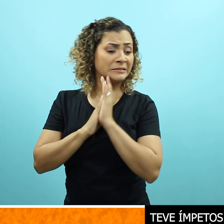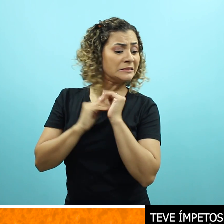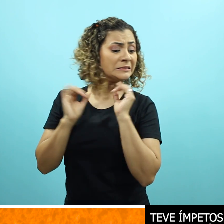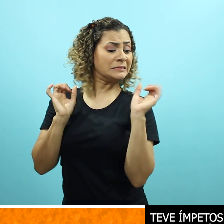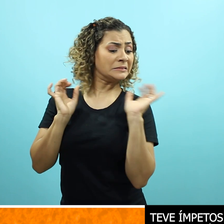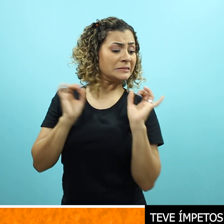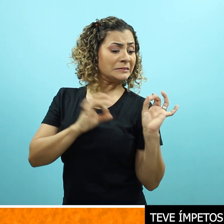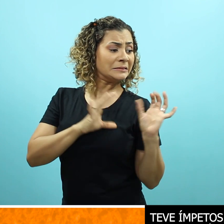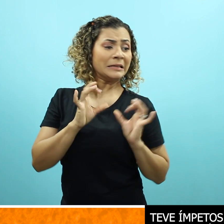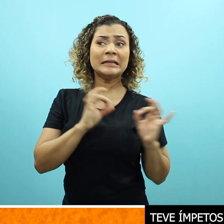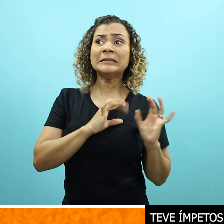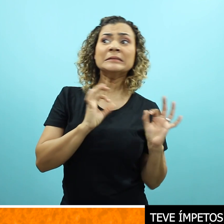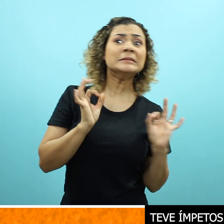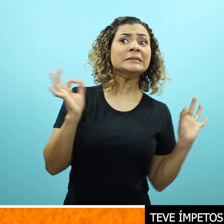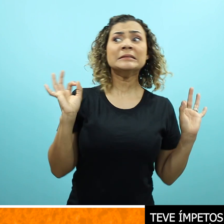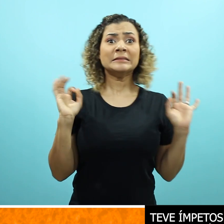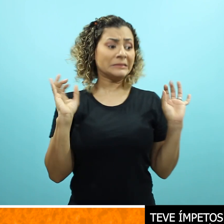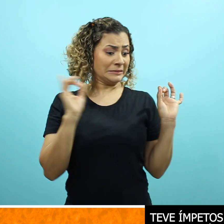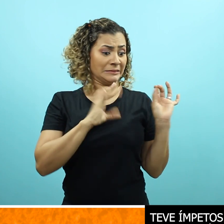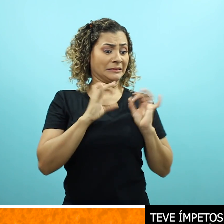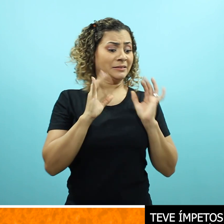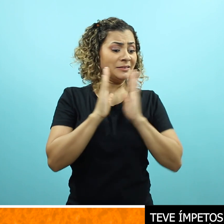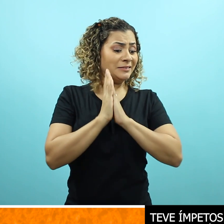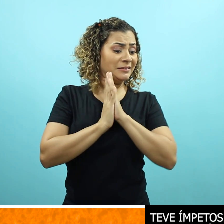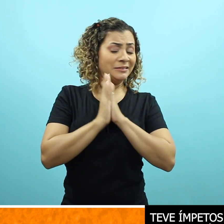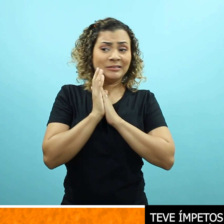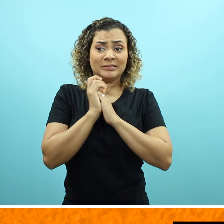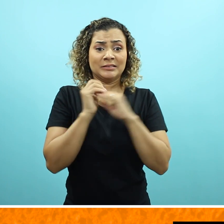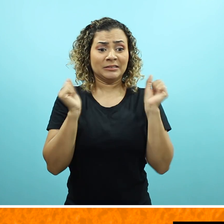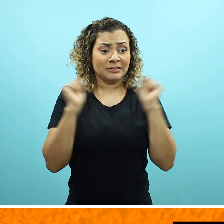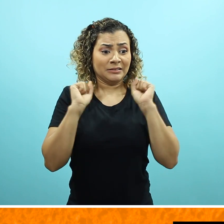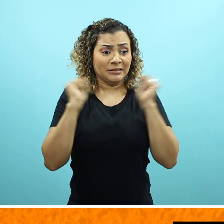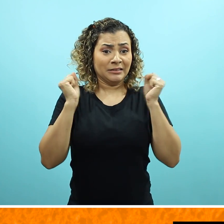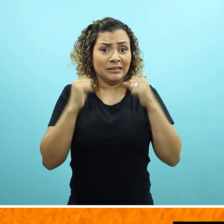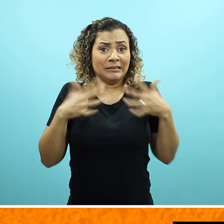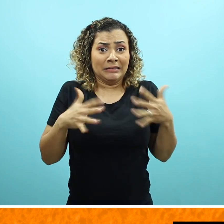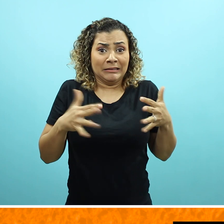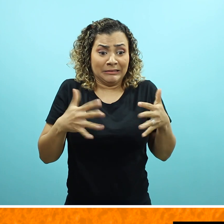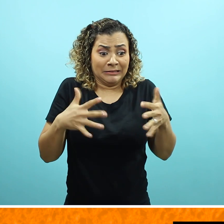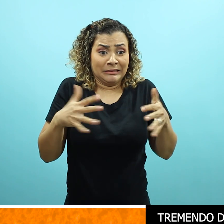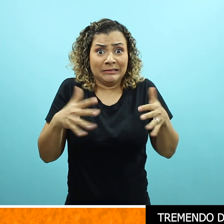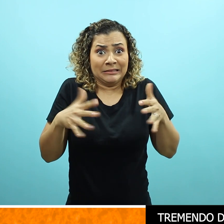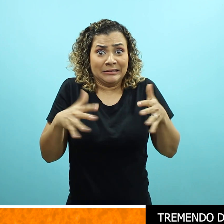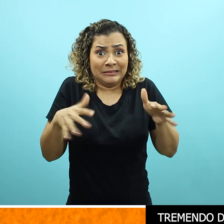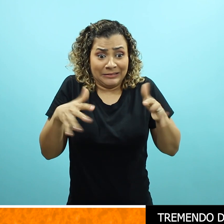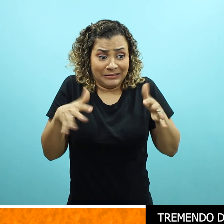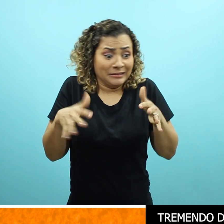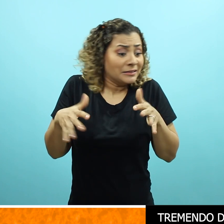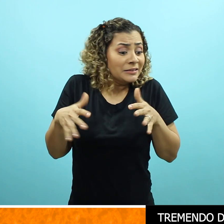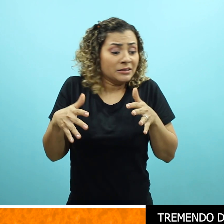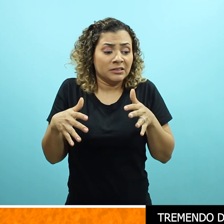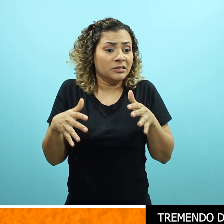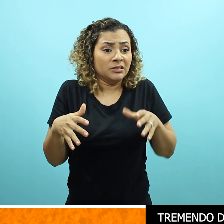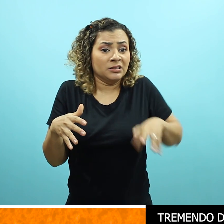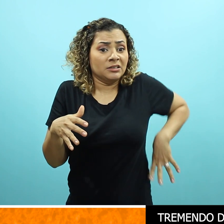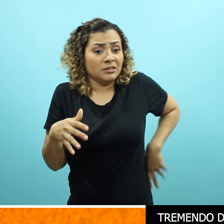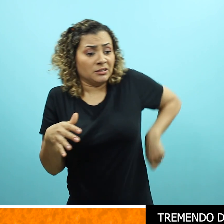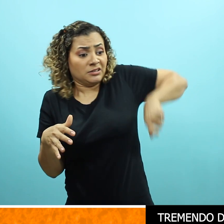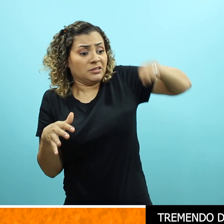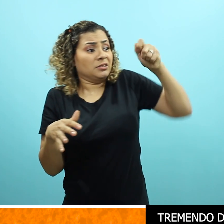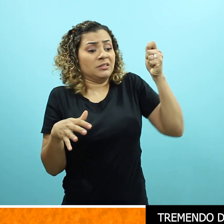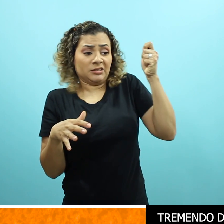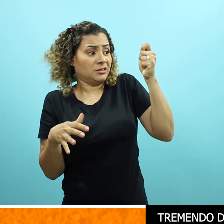Teve ímpetos de fugir, mas o próprio medo a deteve ali. Tremendo dos pés à